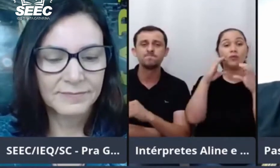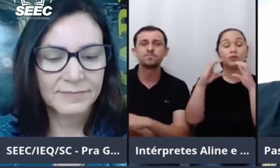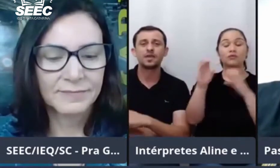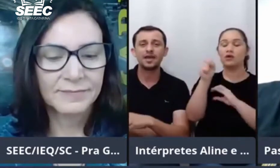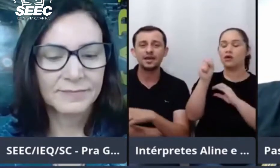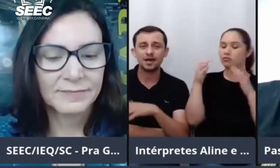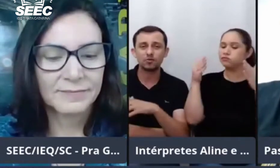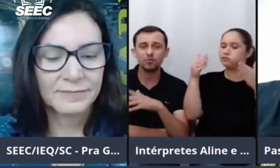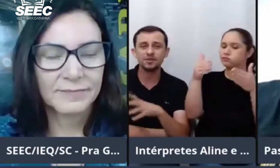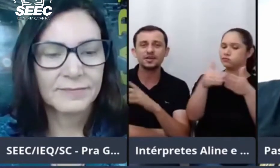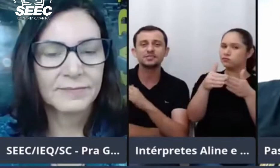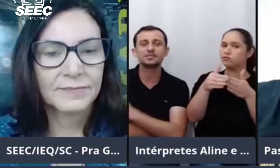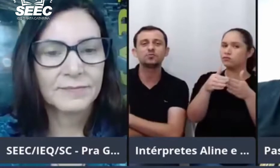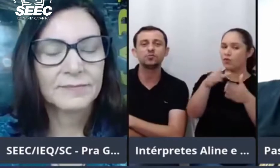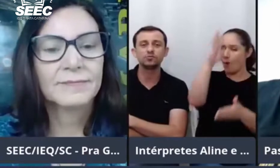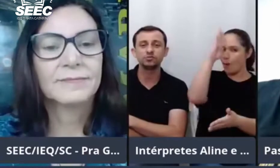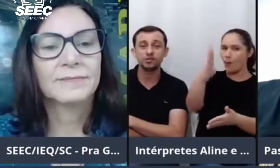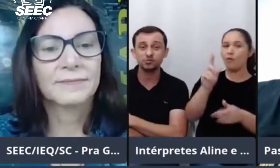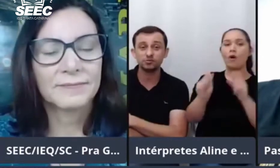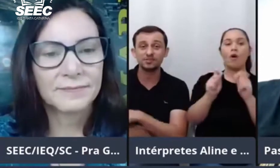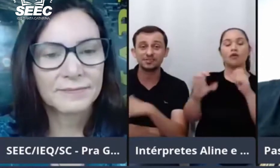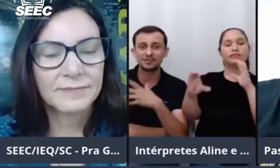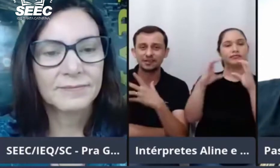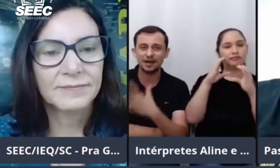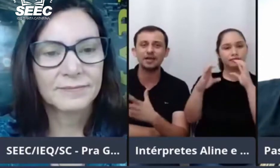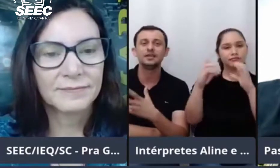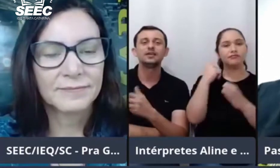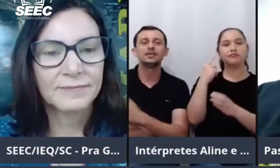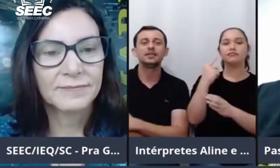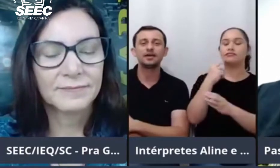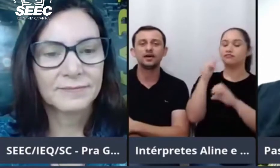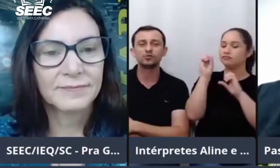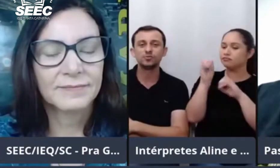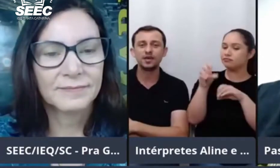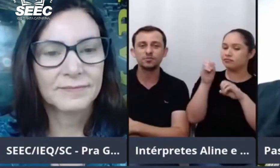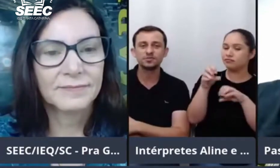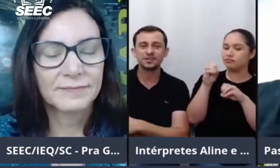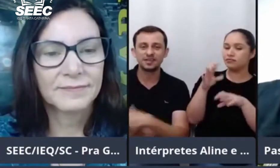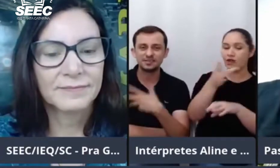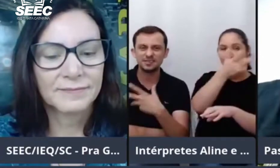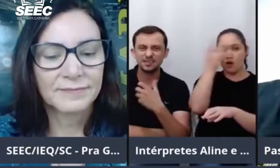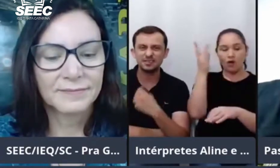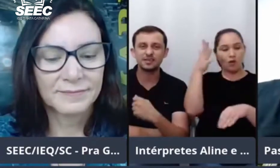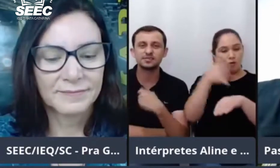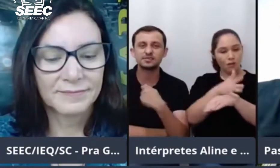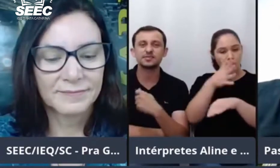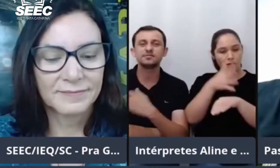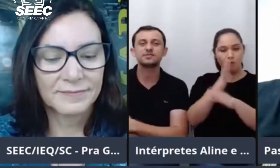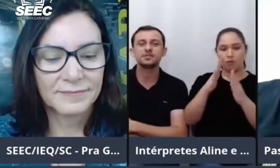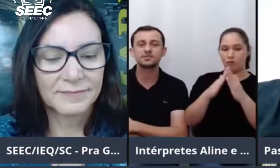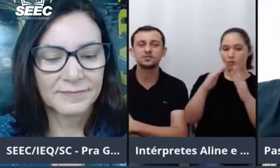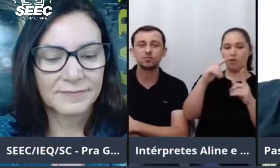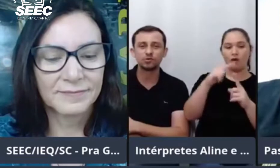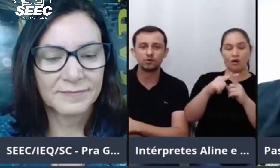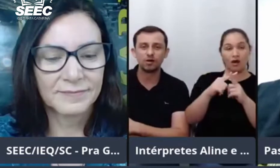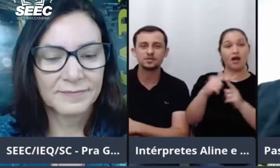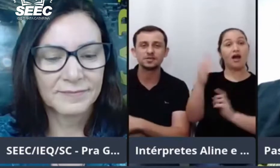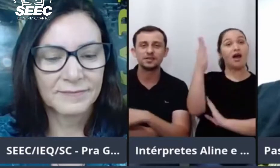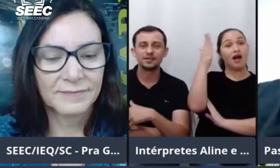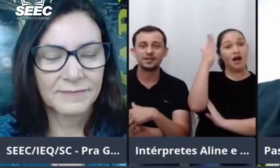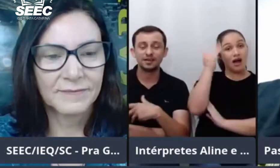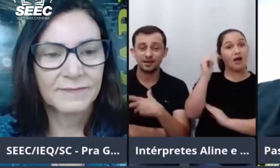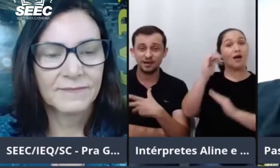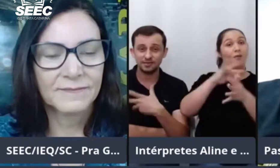principal é a comunicação com o sujeito surdo, ensinar, né, aos membros, aqueles que têm interesse, têm desejo, assim como